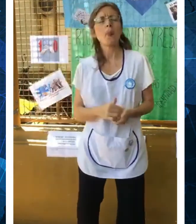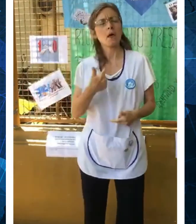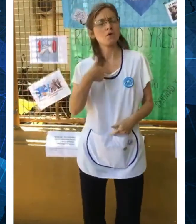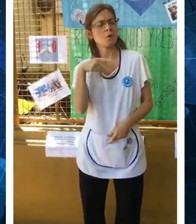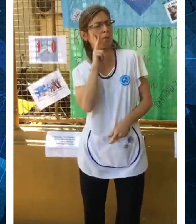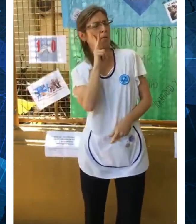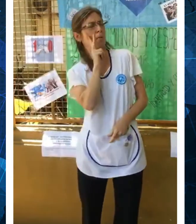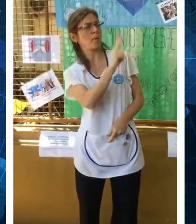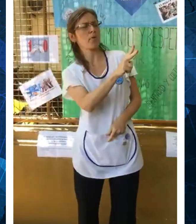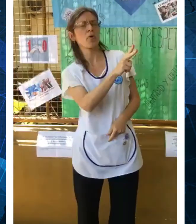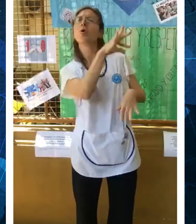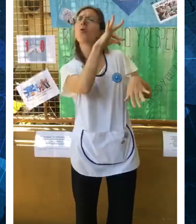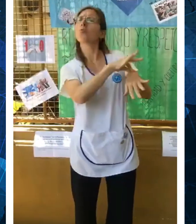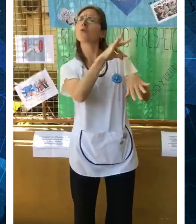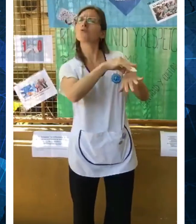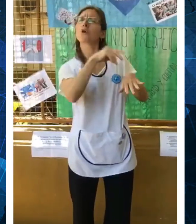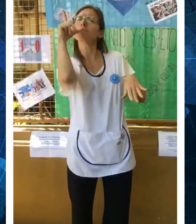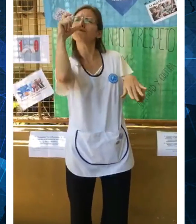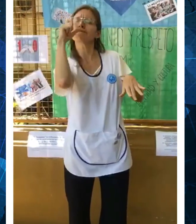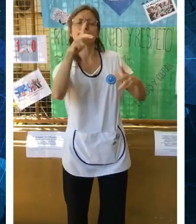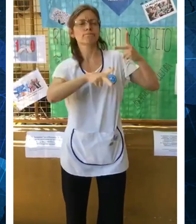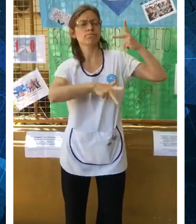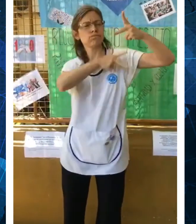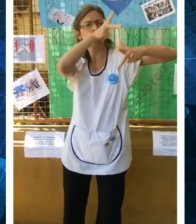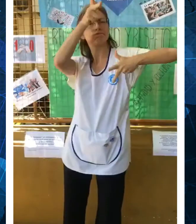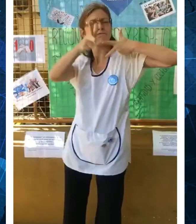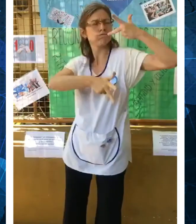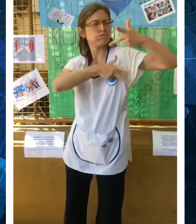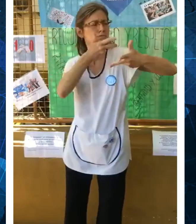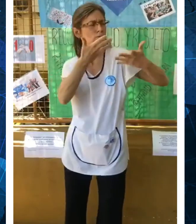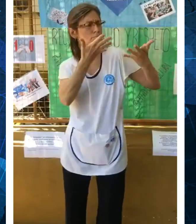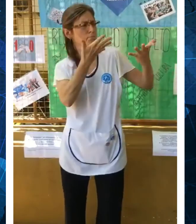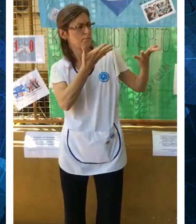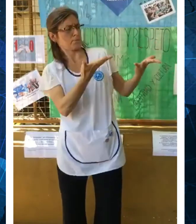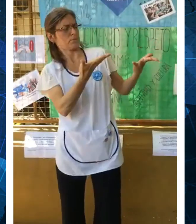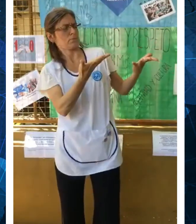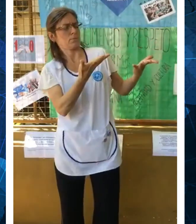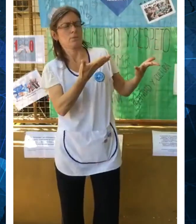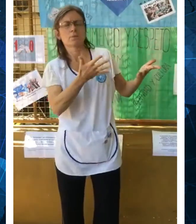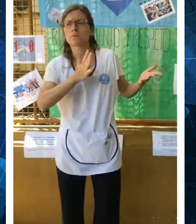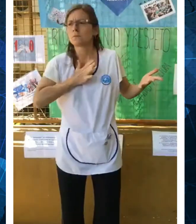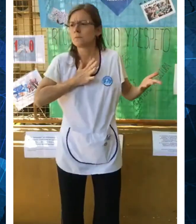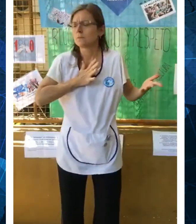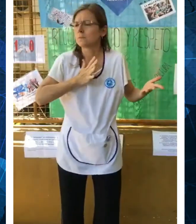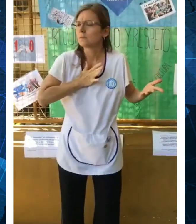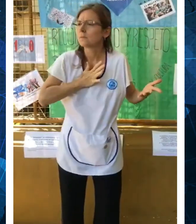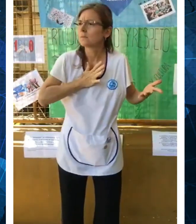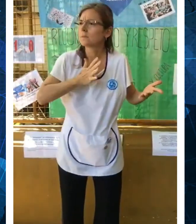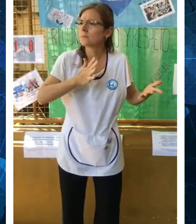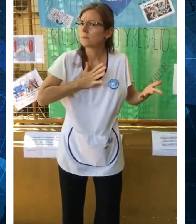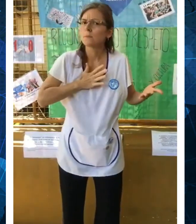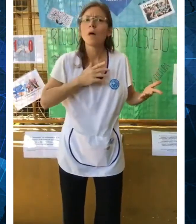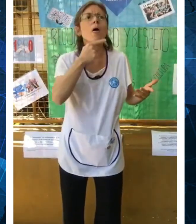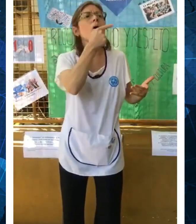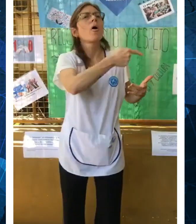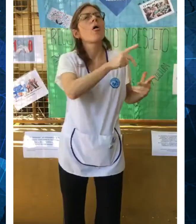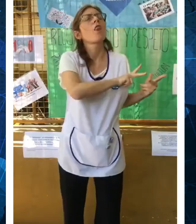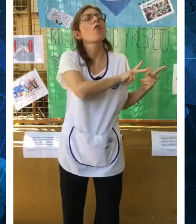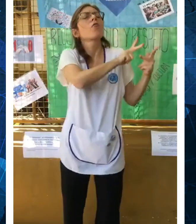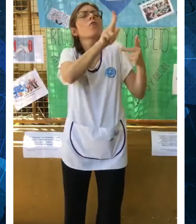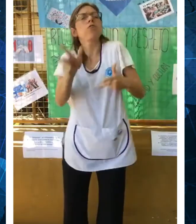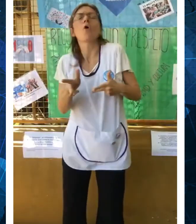que pueden hacer los alumnos. El doctor, los manifiestos del doctor Cichero